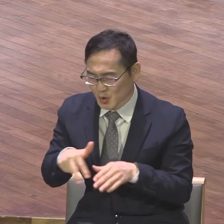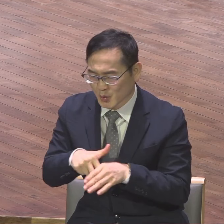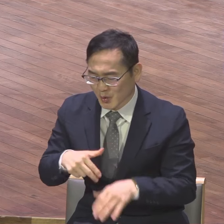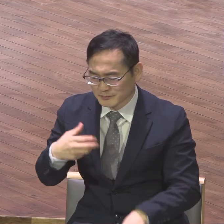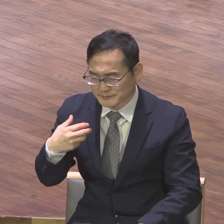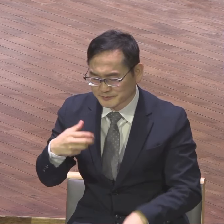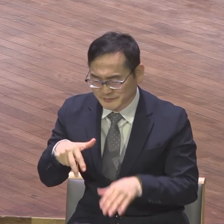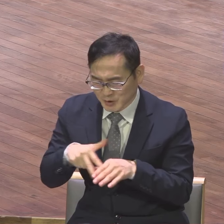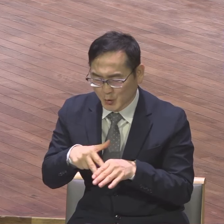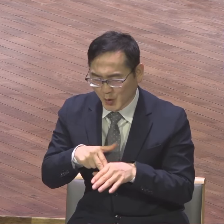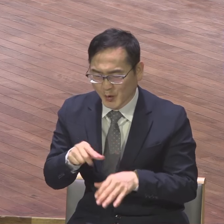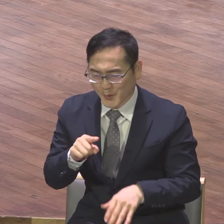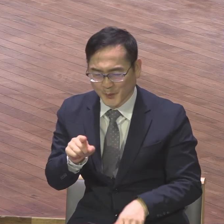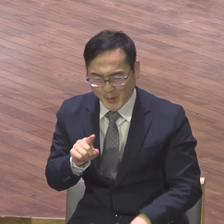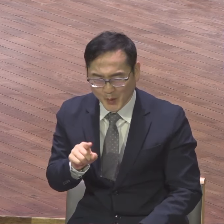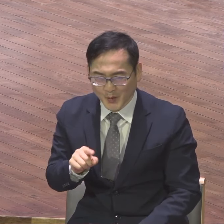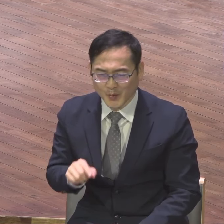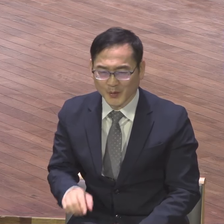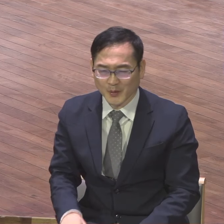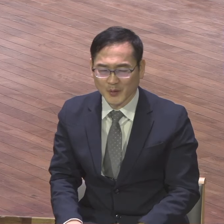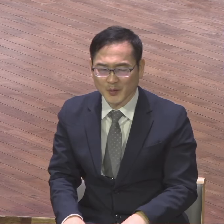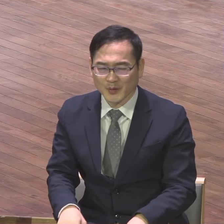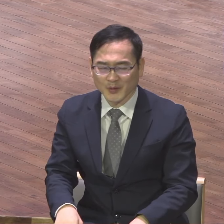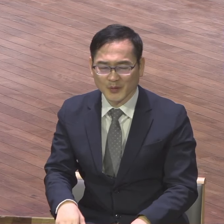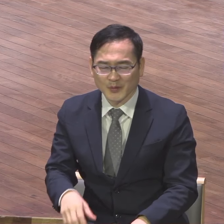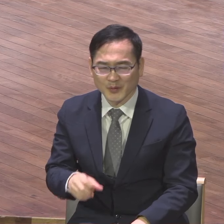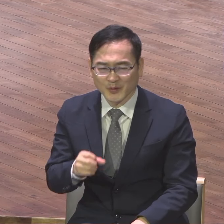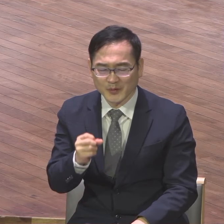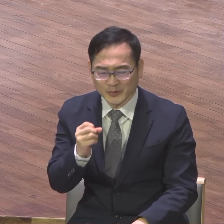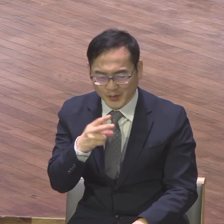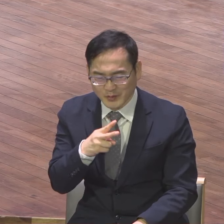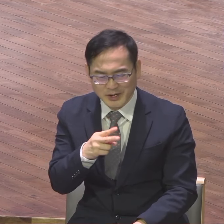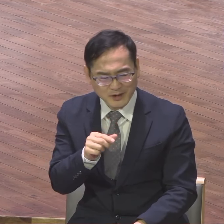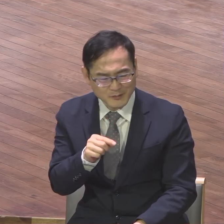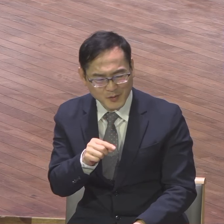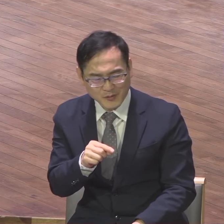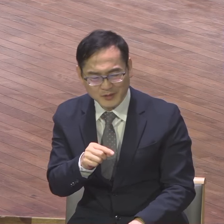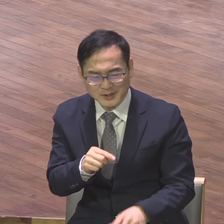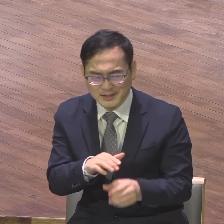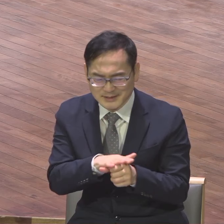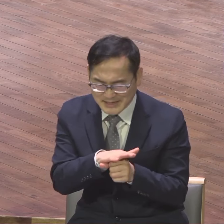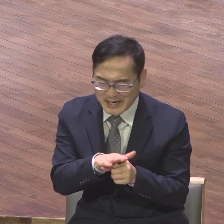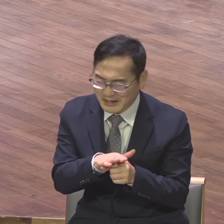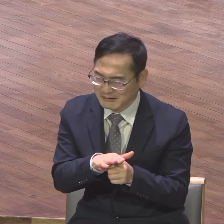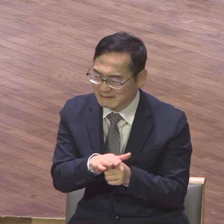어떤 면으로 어떤 휴머니즘 차원으로 그렇게 끌고 갑니다. 그런데